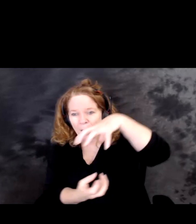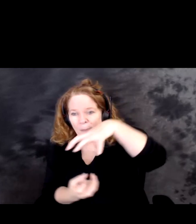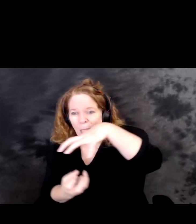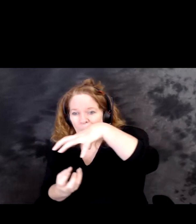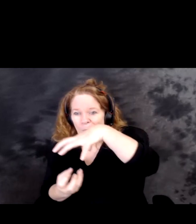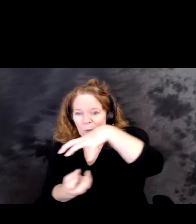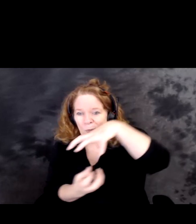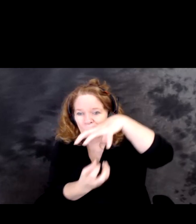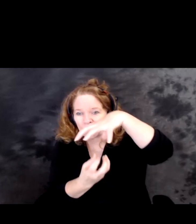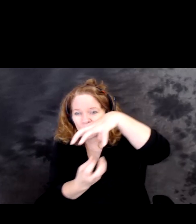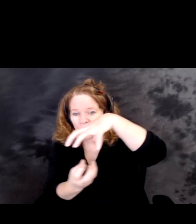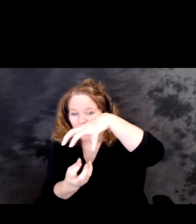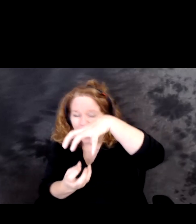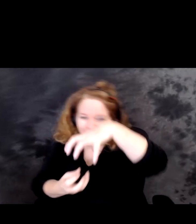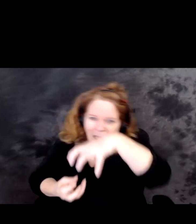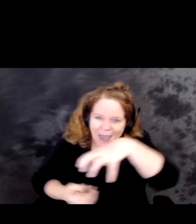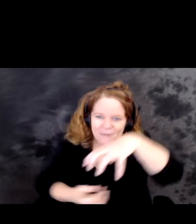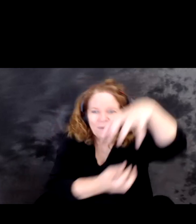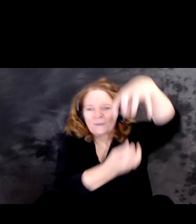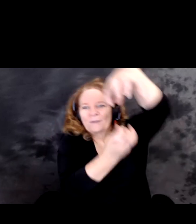Con su globo turbulento.